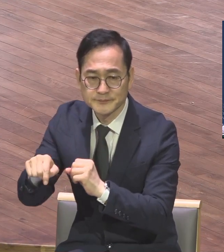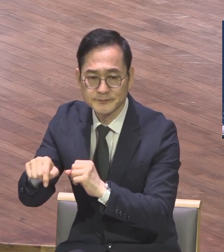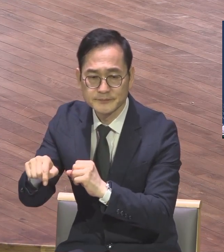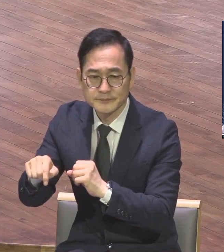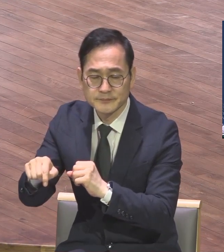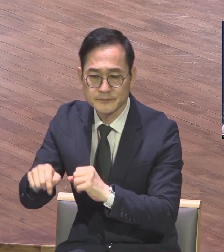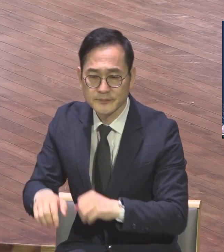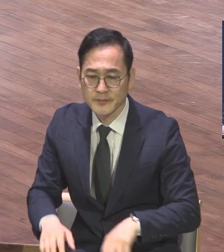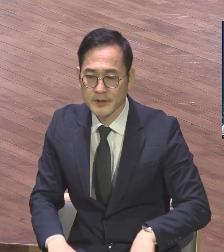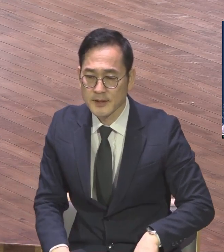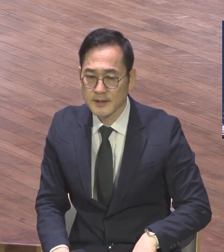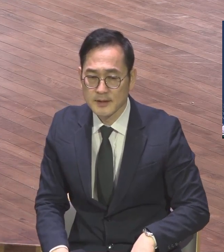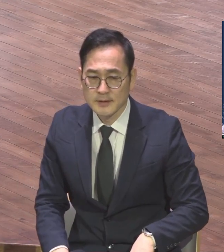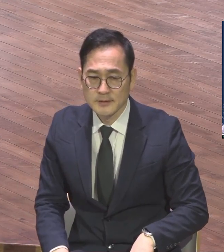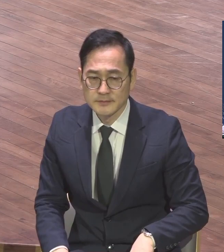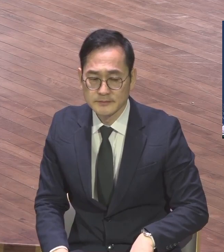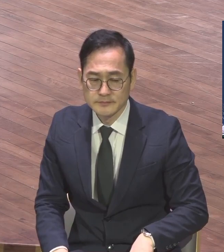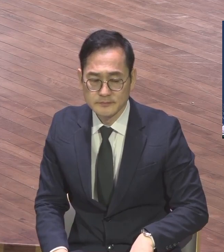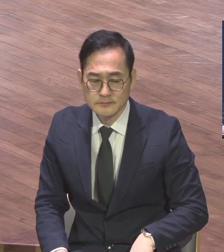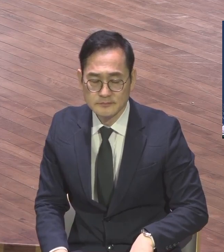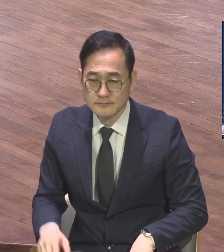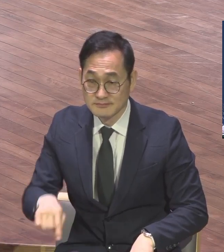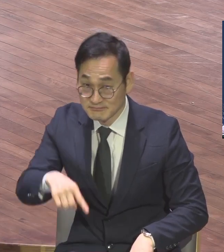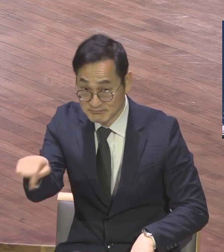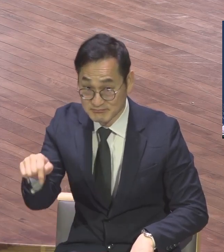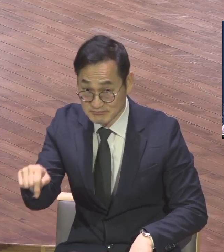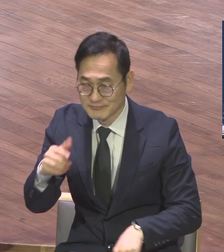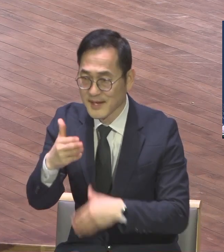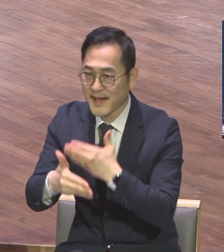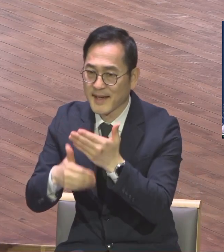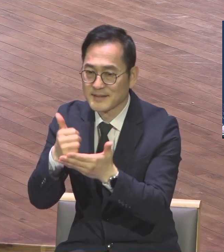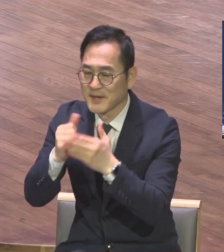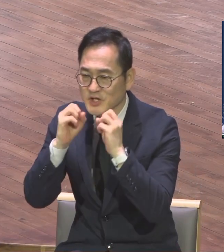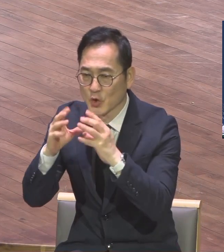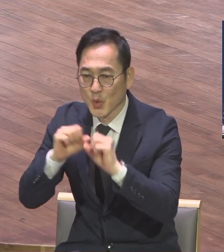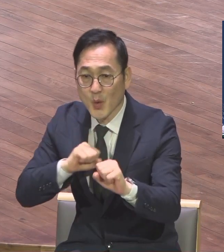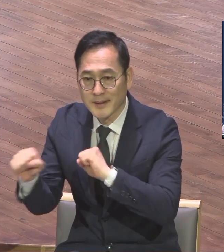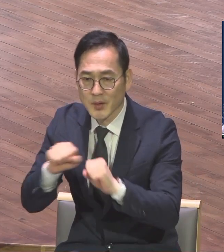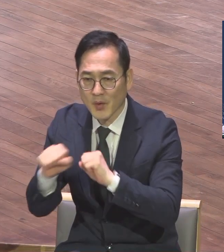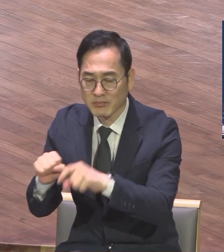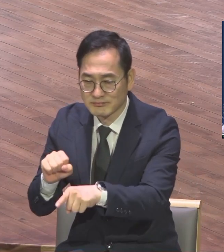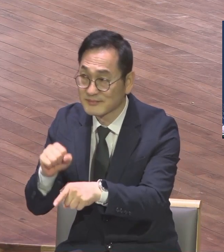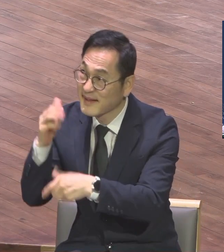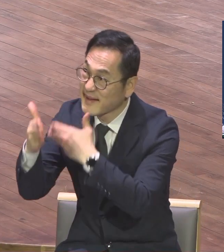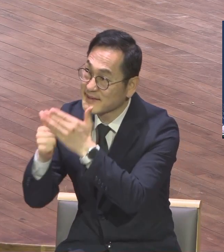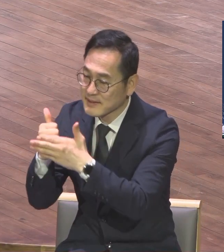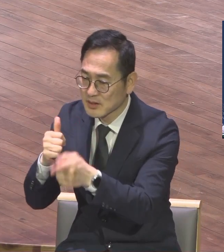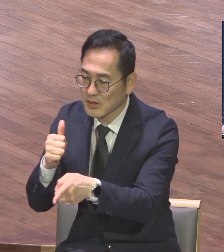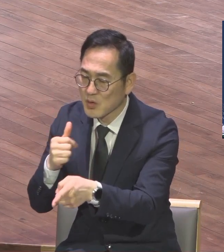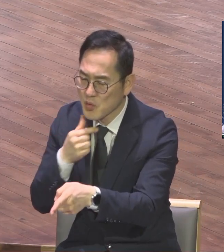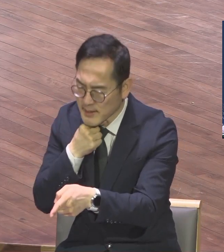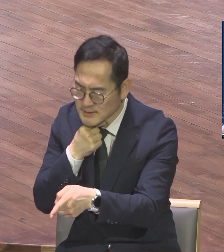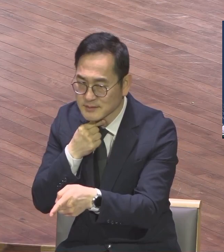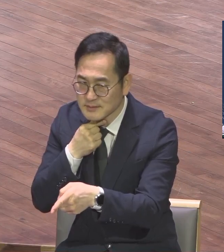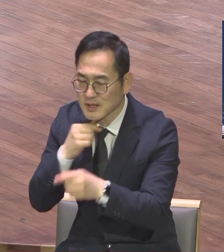누구도 부정할 수 없는 확실한 하나님의 전도 운동이라는 사실인 것입니다.